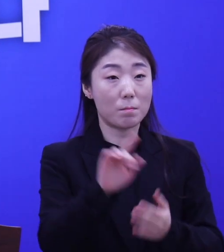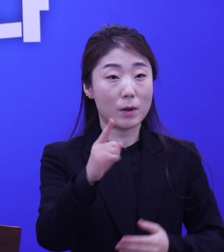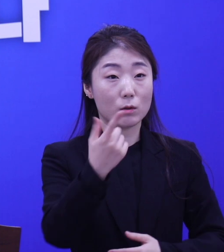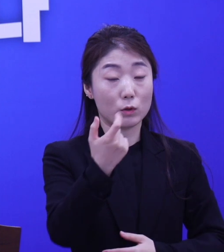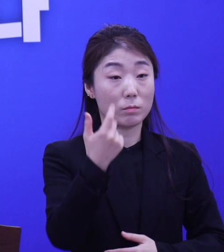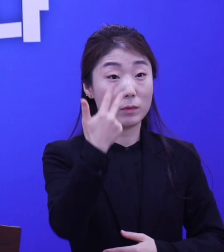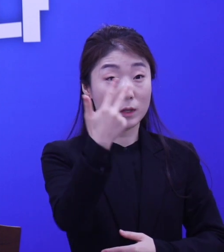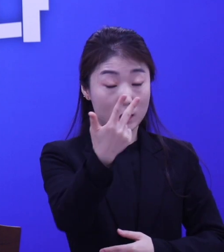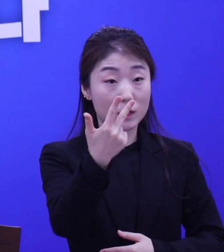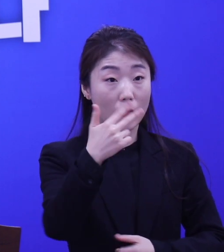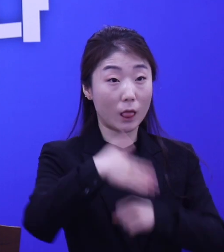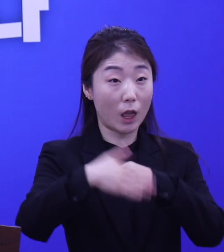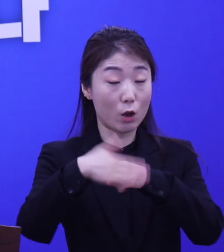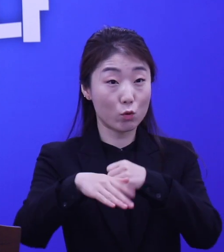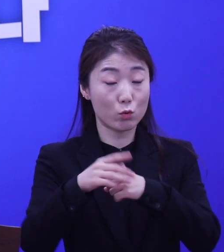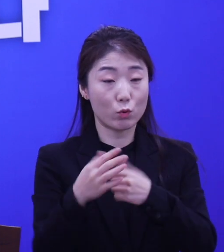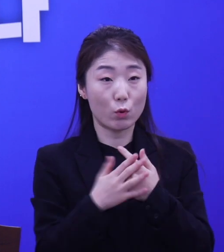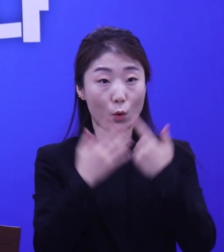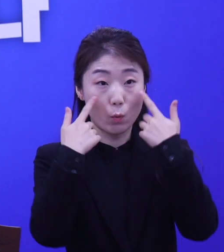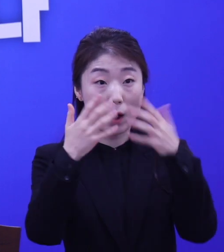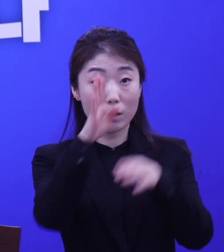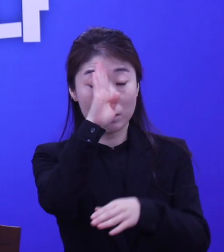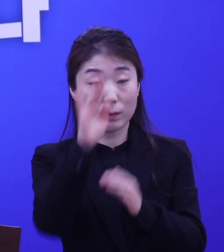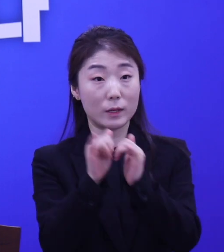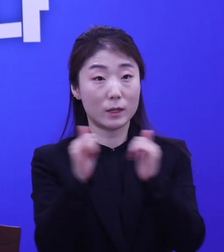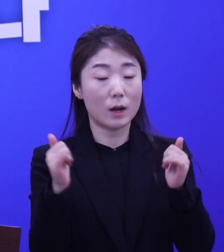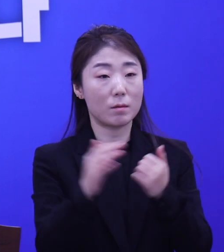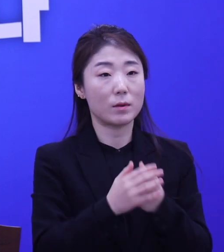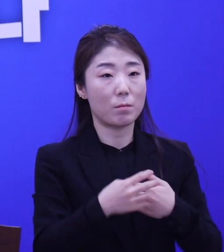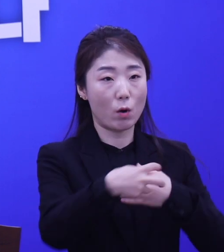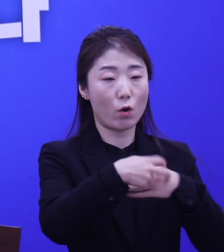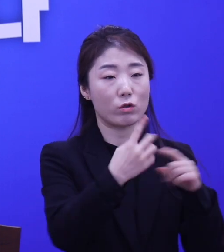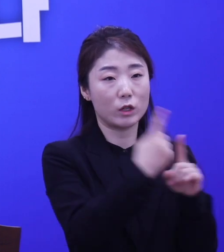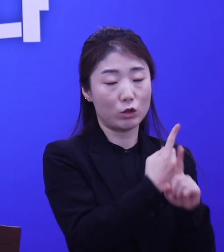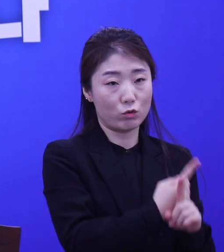지역 확진자가 도내병원 병상을 이용하고 있습니다.